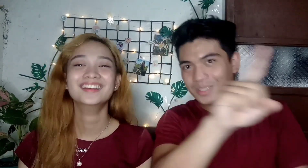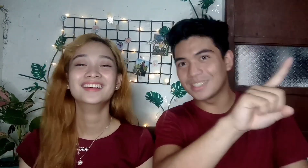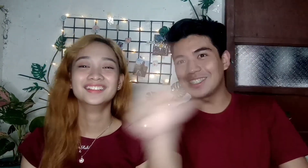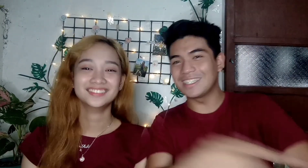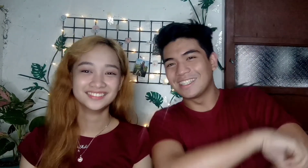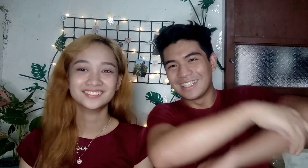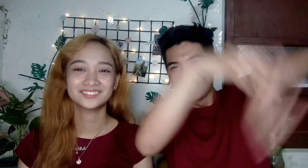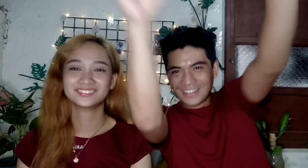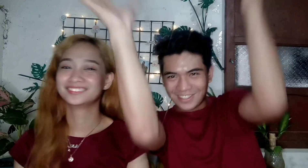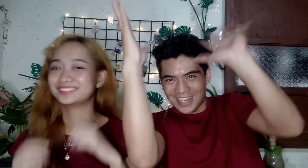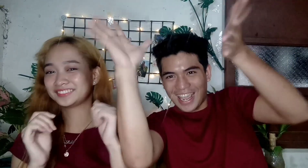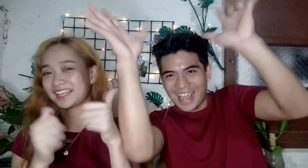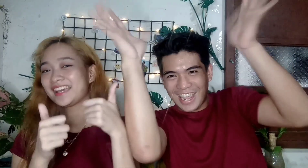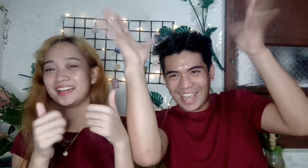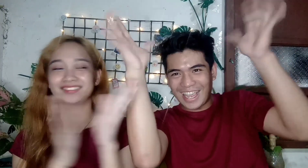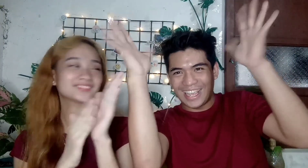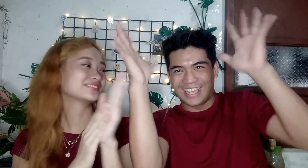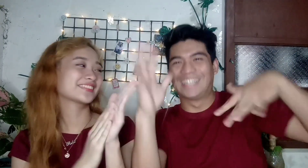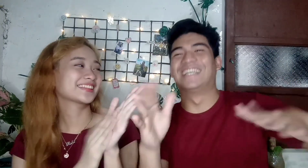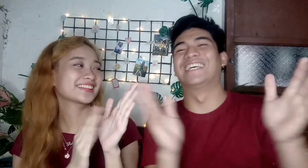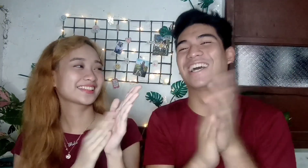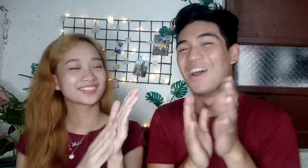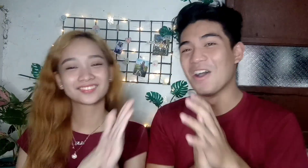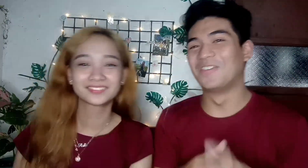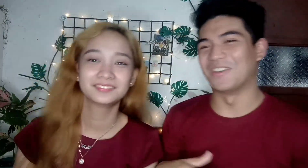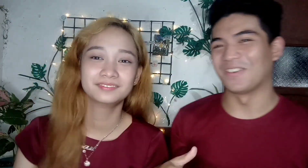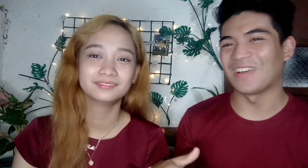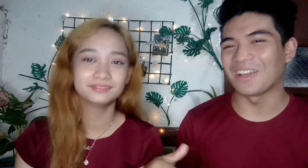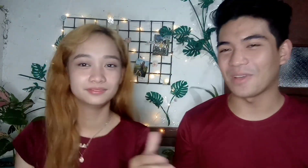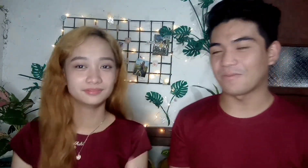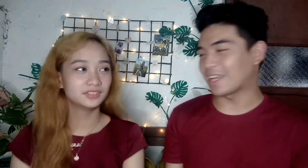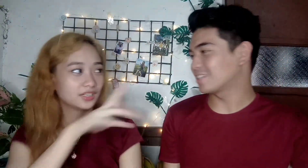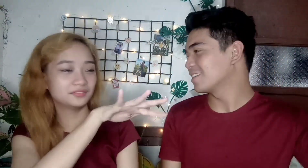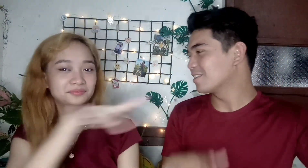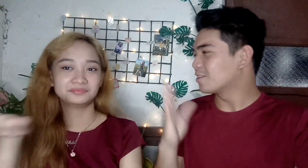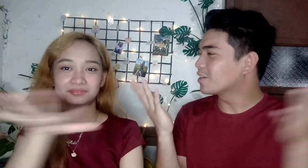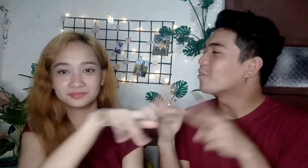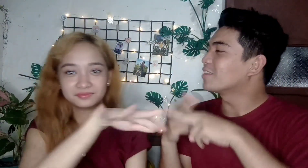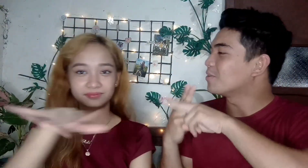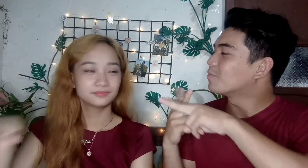C-R-U-Z. Hooray! May papalapak pa, guys. Yung name.